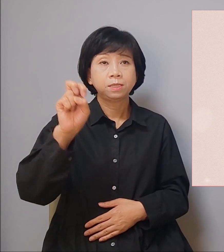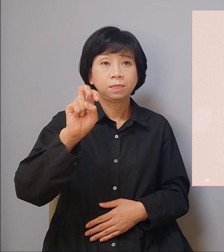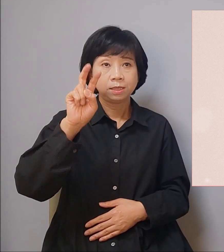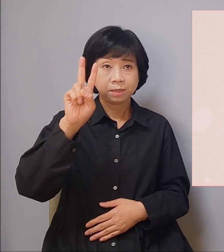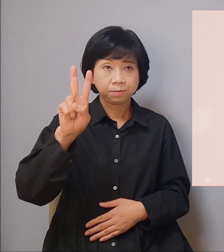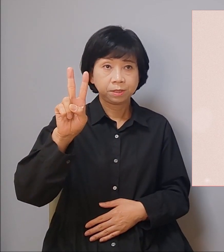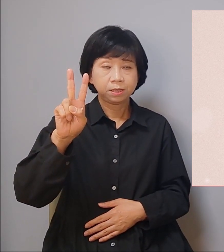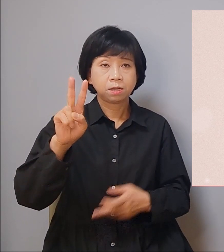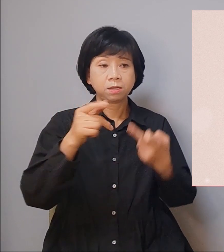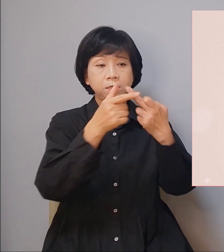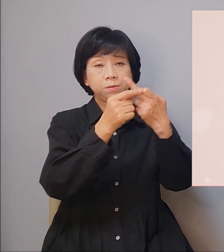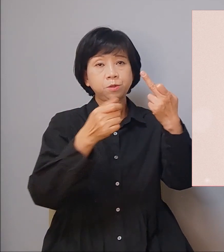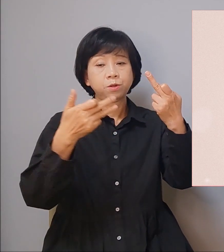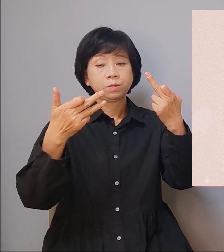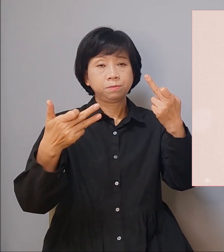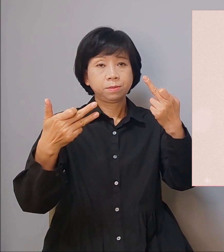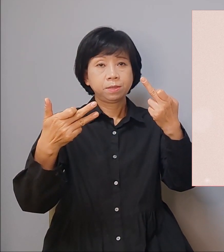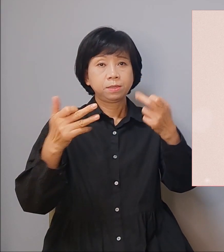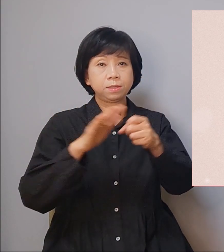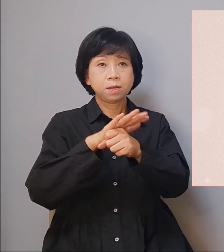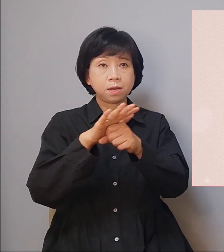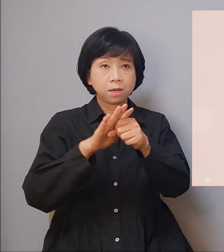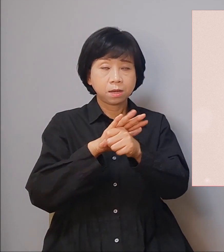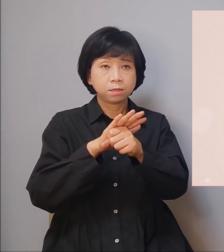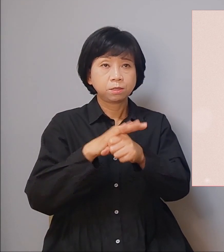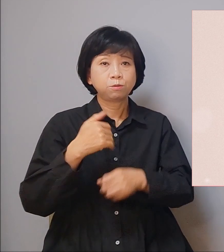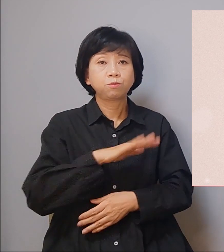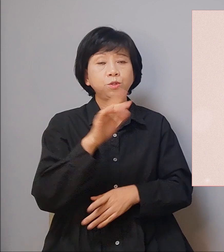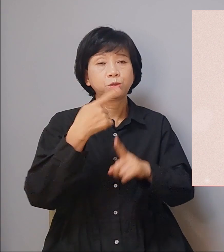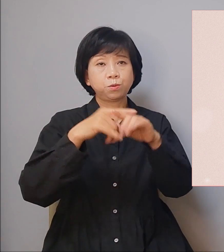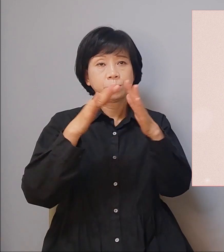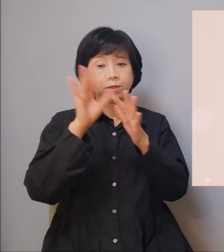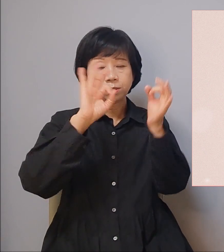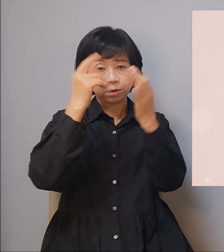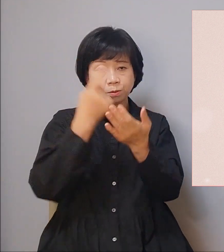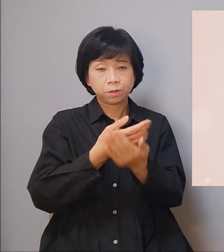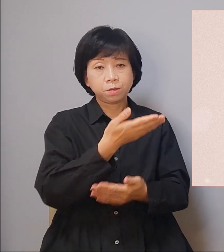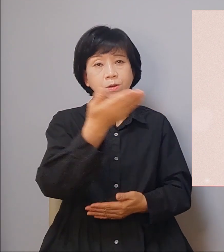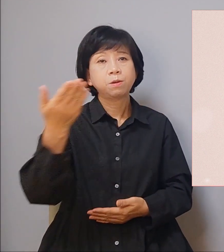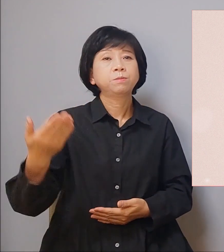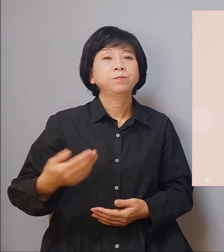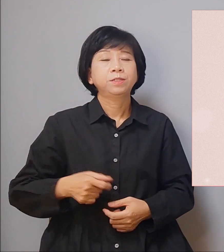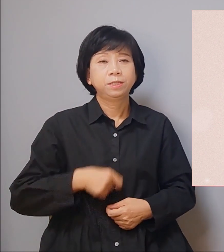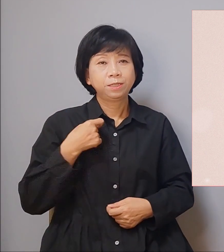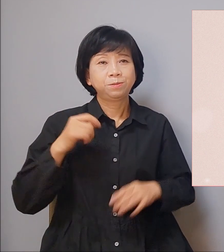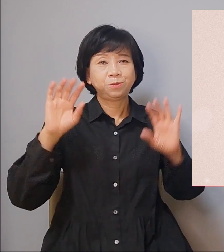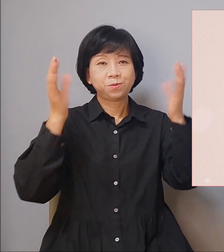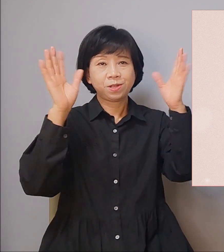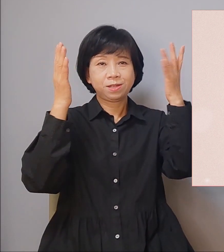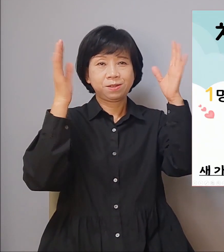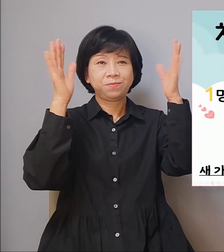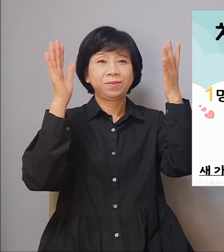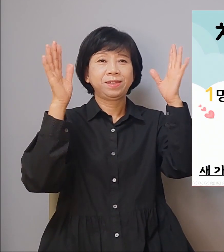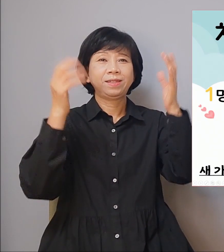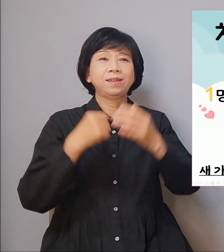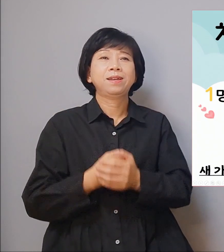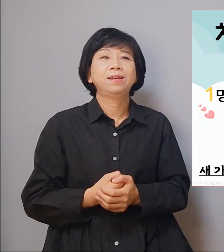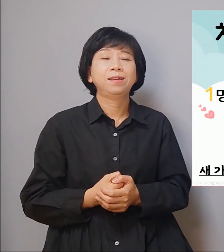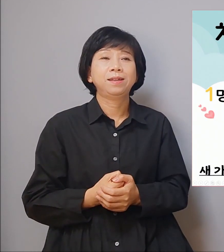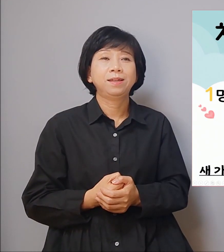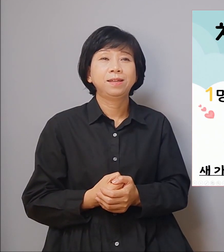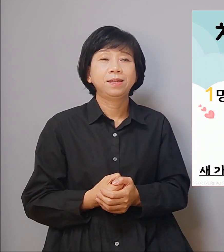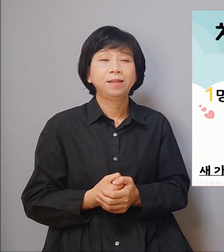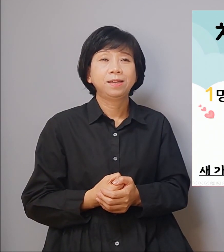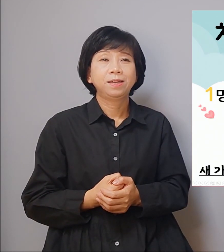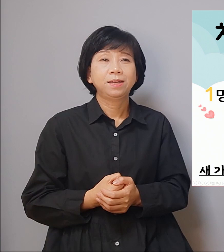2022년 12월 18일 사랑하는 우리 교회를 찾아주신 새가족 및 방문자 여러분을 진심으로 환영합니다. 우리